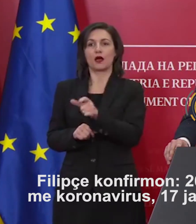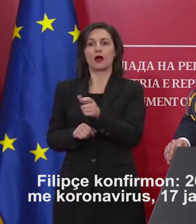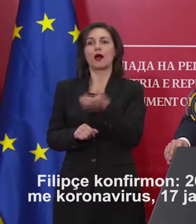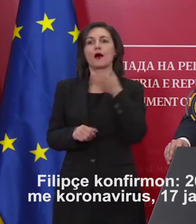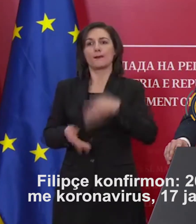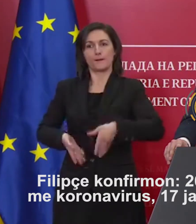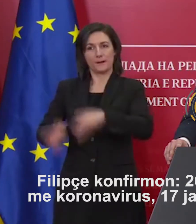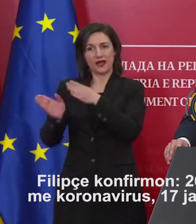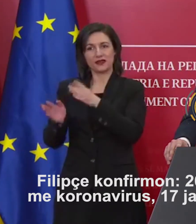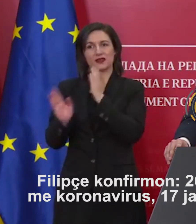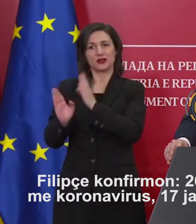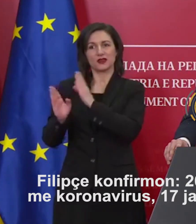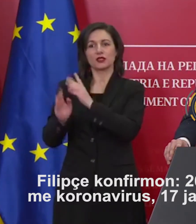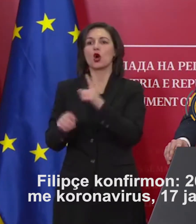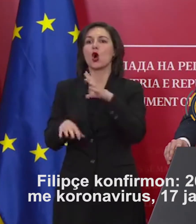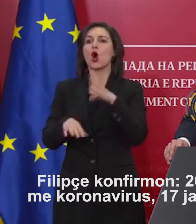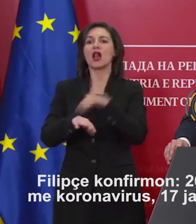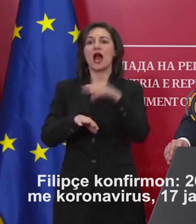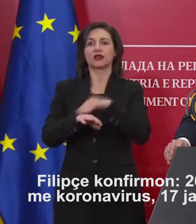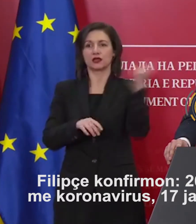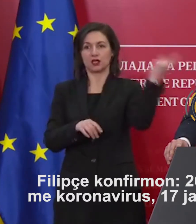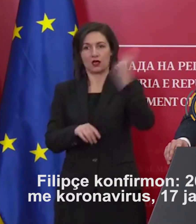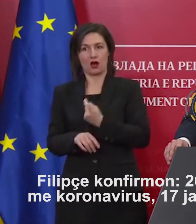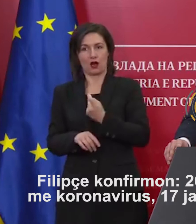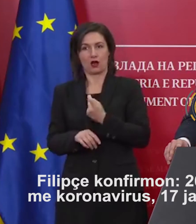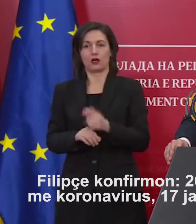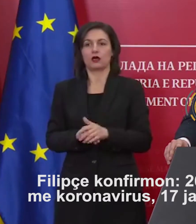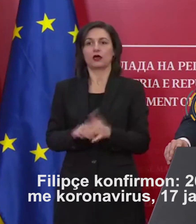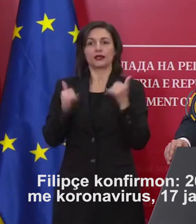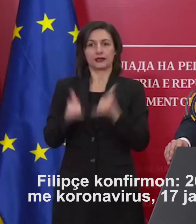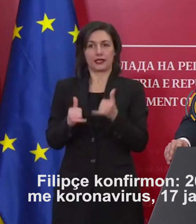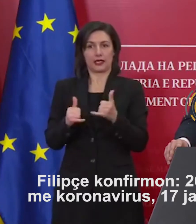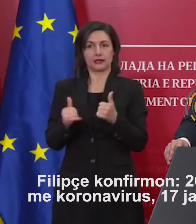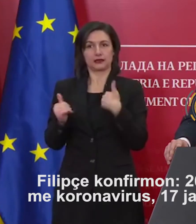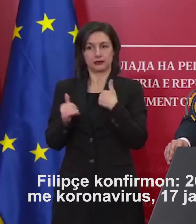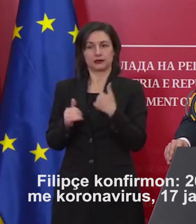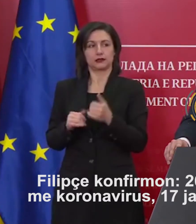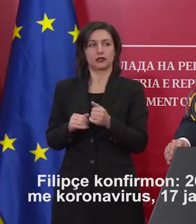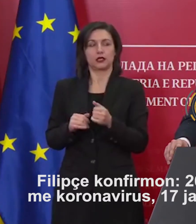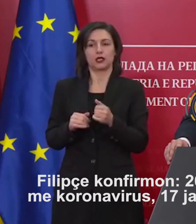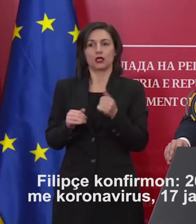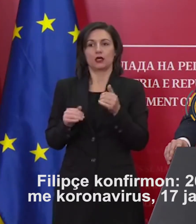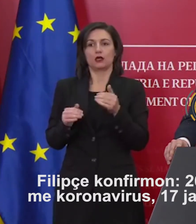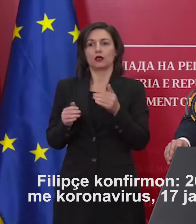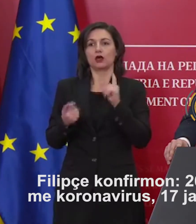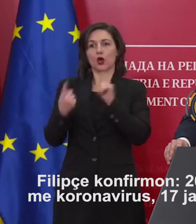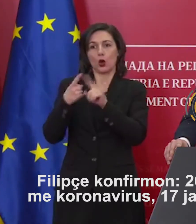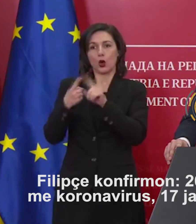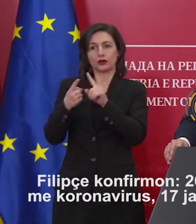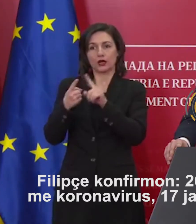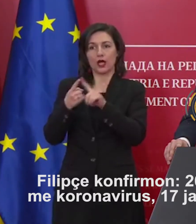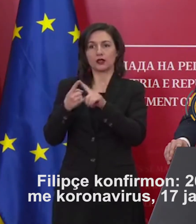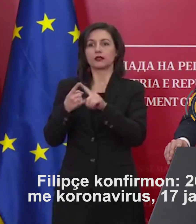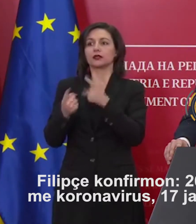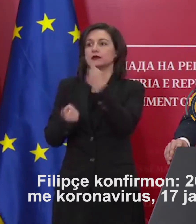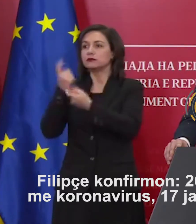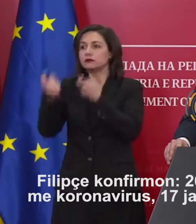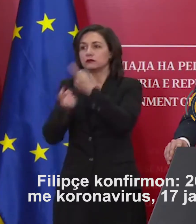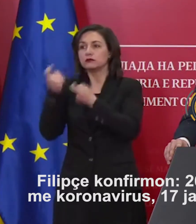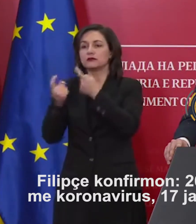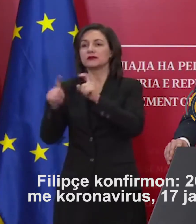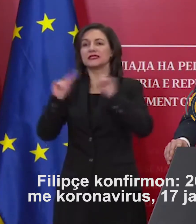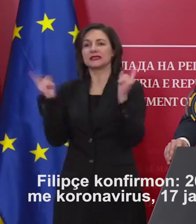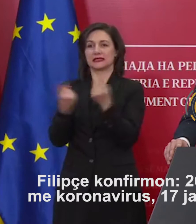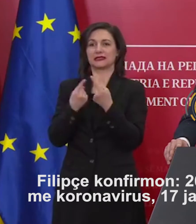дошла од Холандија. Денеска веќе се во тек на контактите, интервјуата со сите сопатници кои